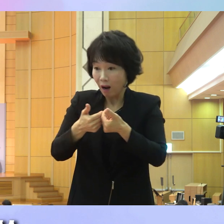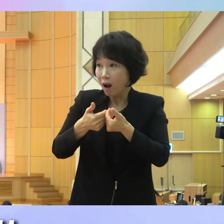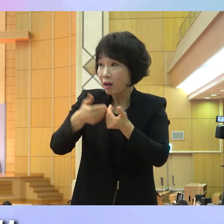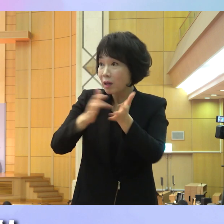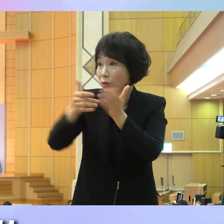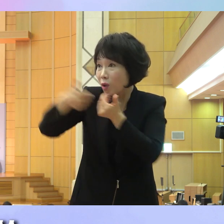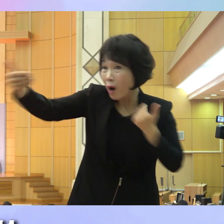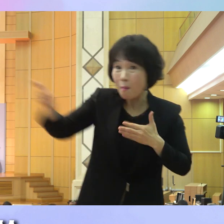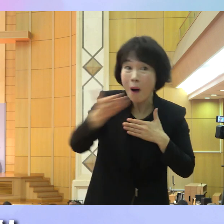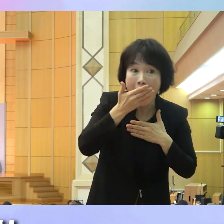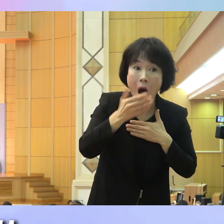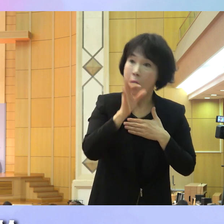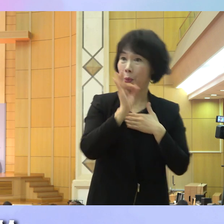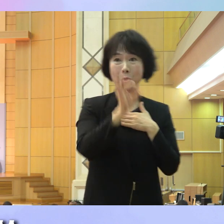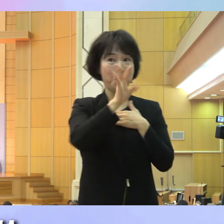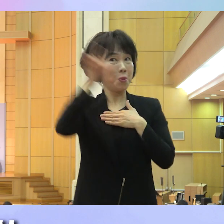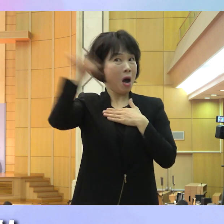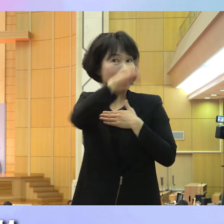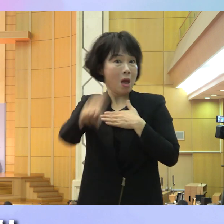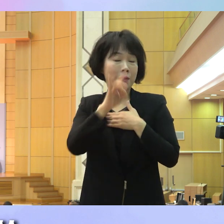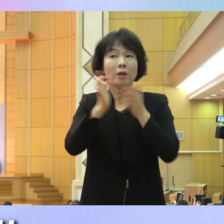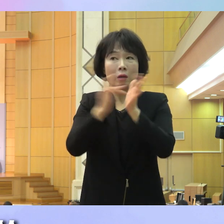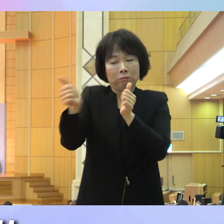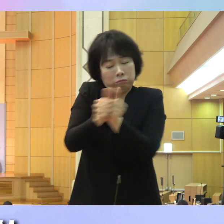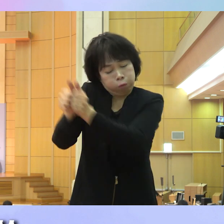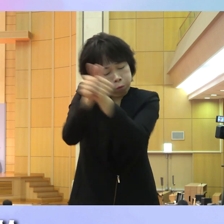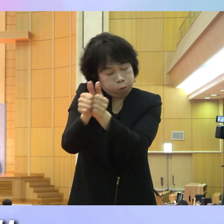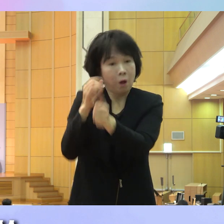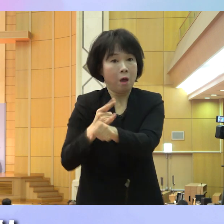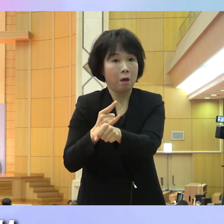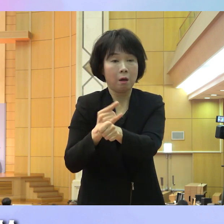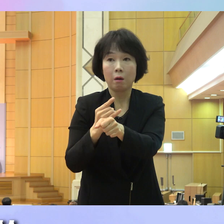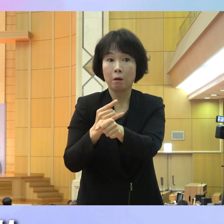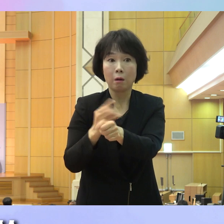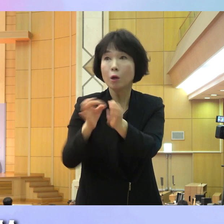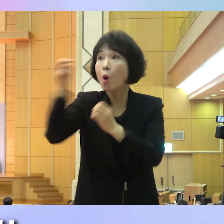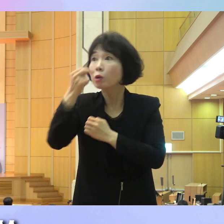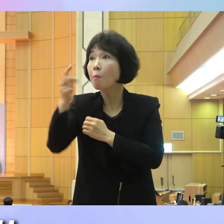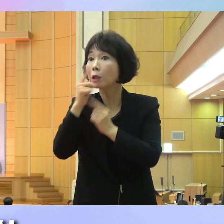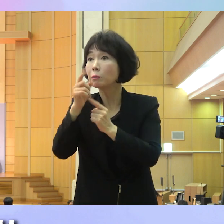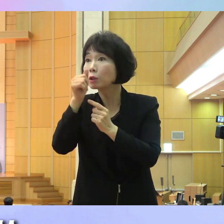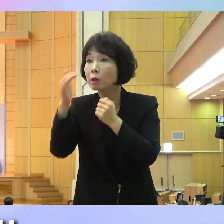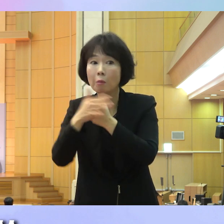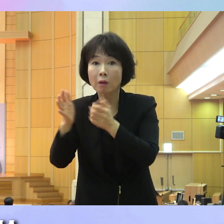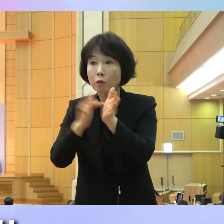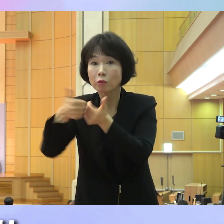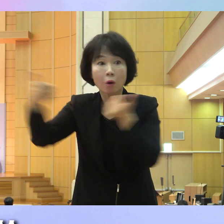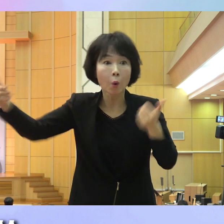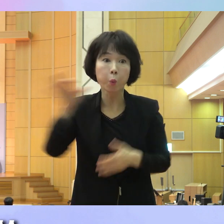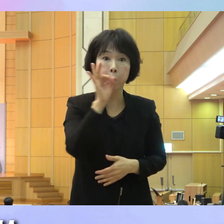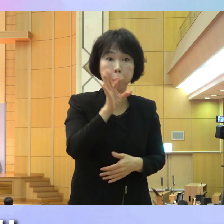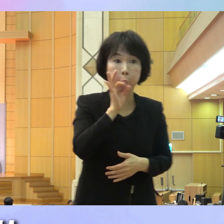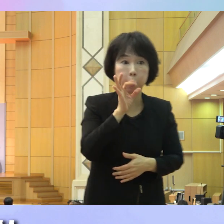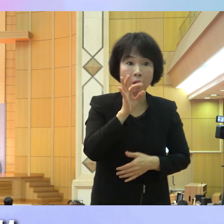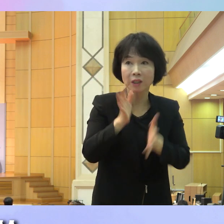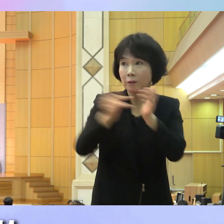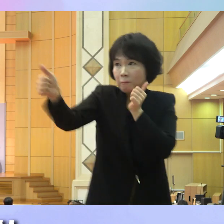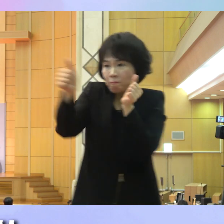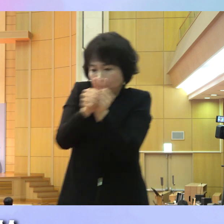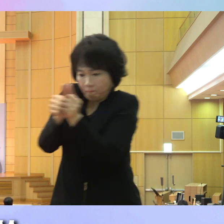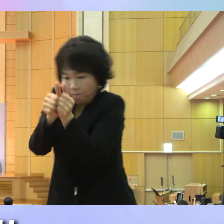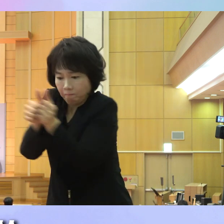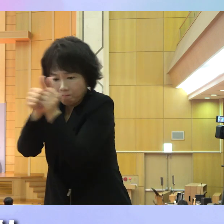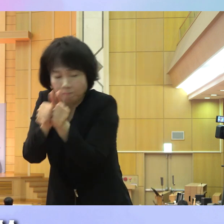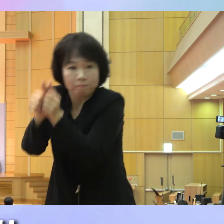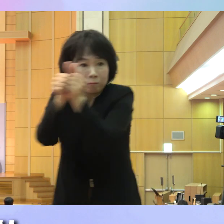어디를 가겠습니까? 이런 걸 제대로 모르기 때문에, 그렇게 말씀을 많이 들었어도 영생의 말씀이라고 하는 이